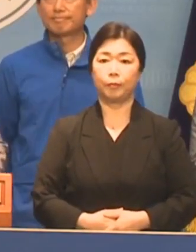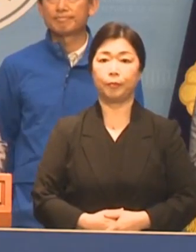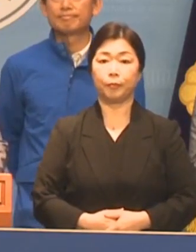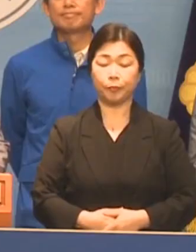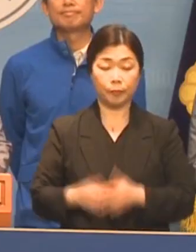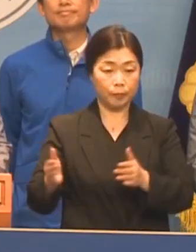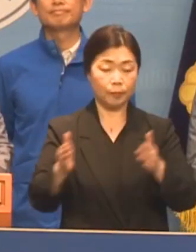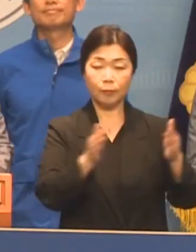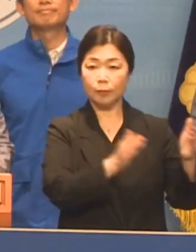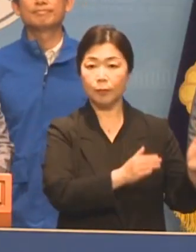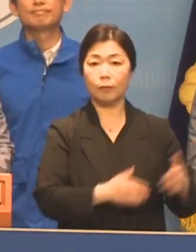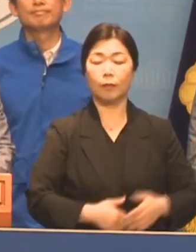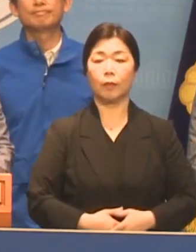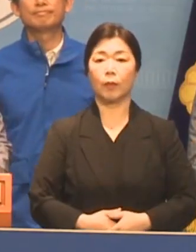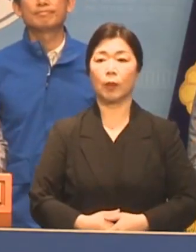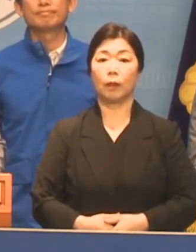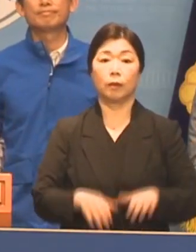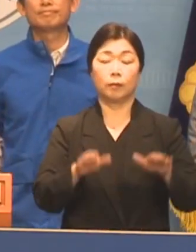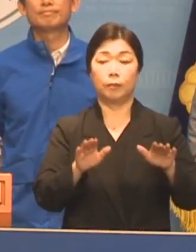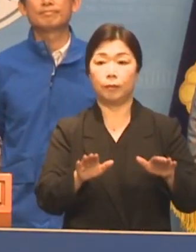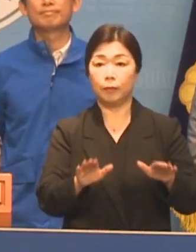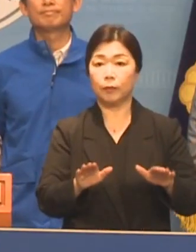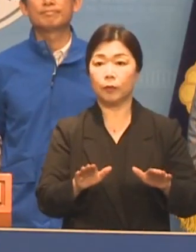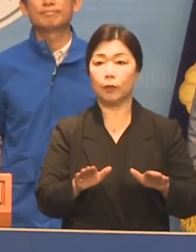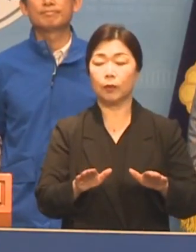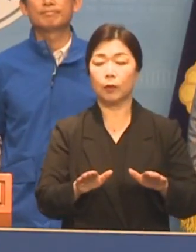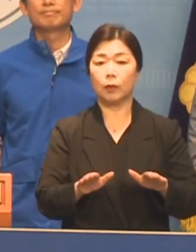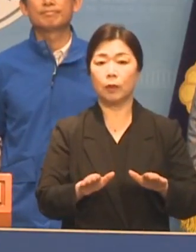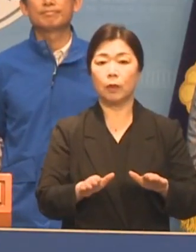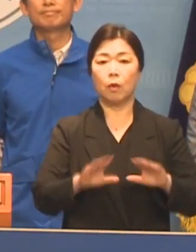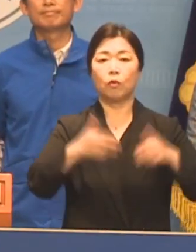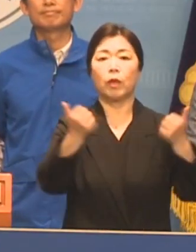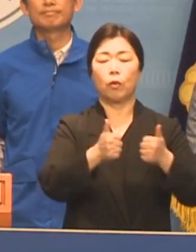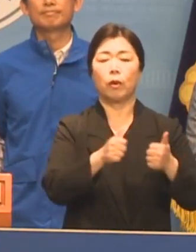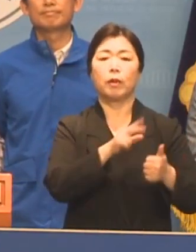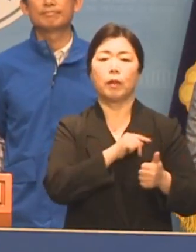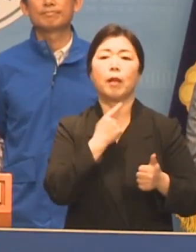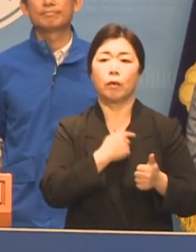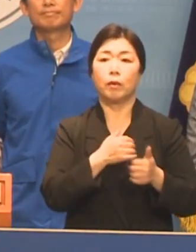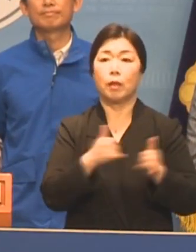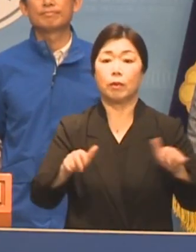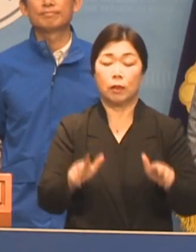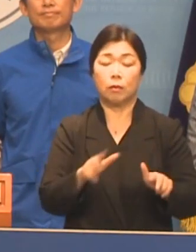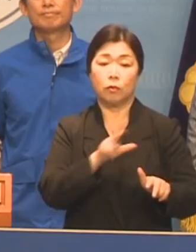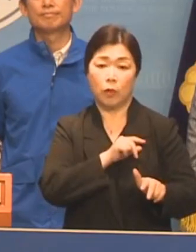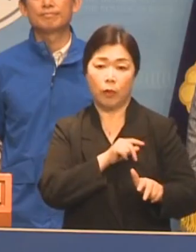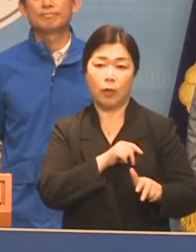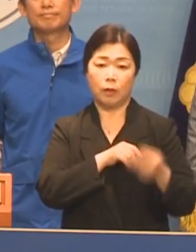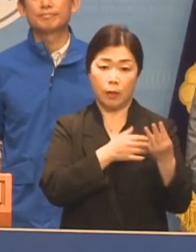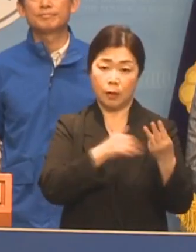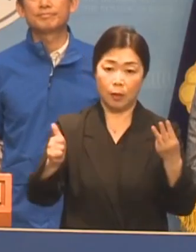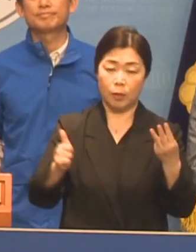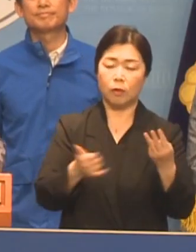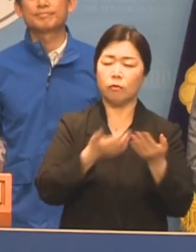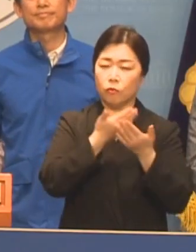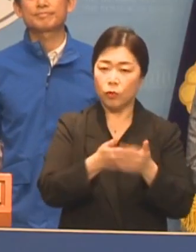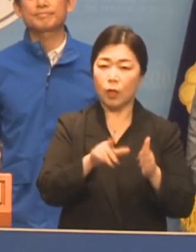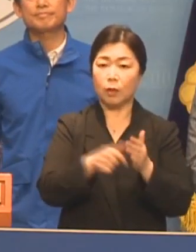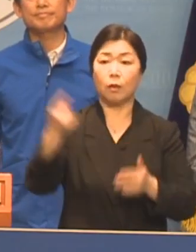네, 다음은 오늘 전현직 국회의원 세 분이 귀한 시간을 내주셨습니다.